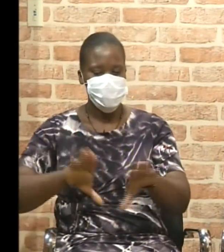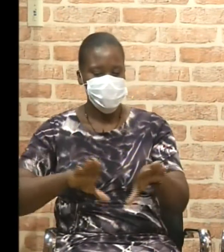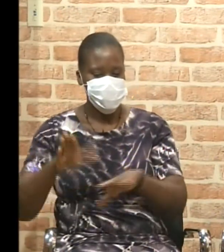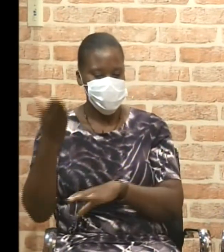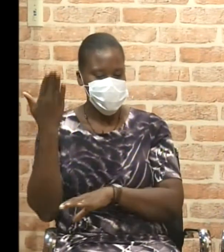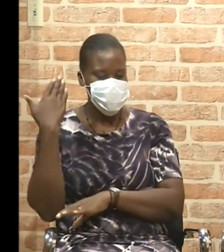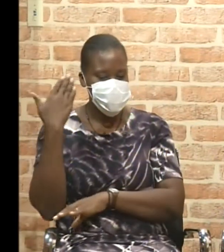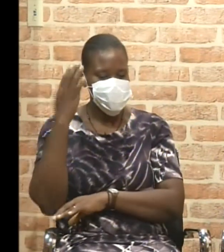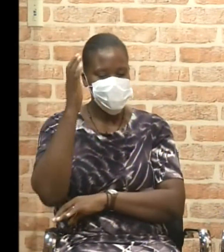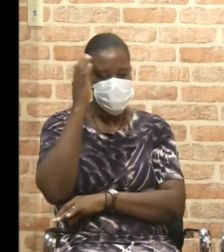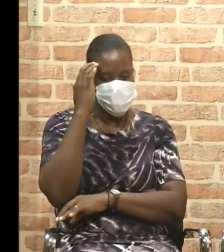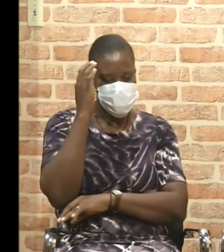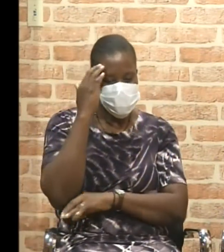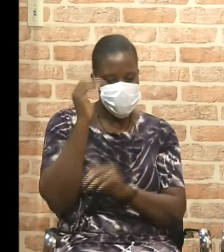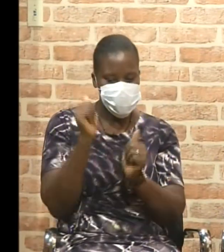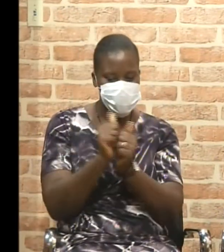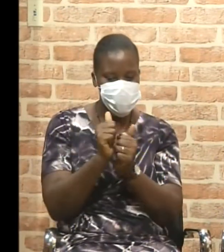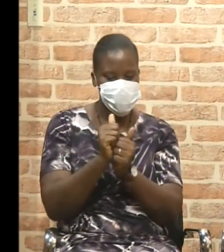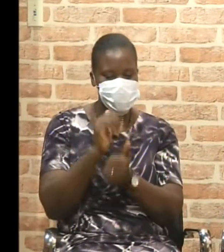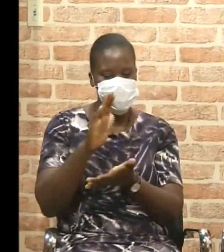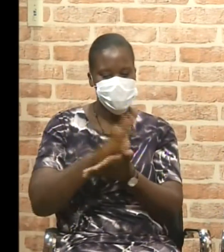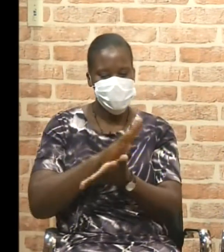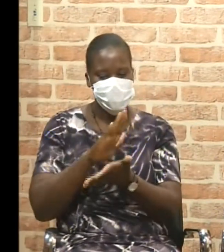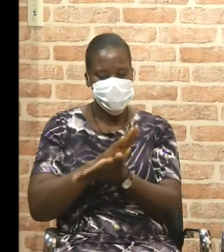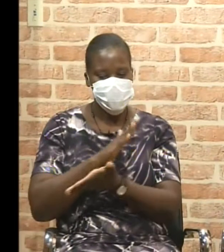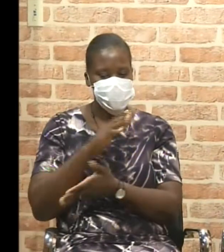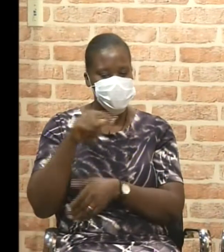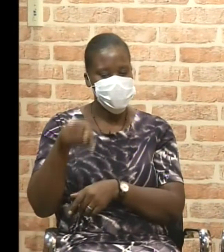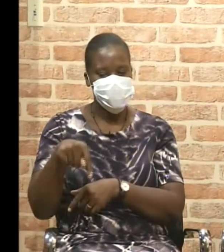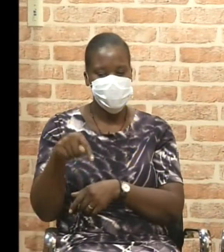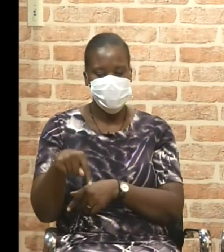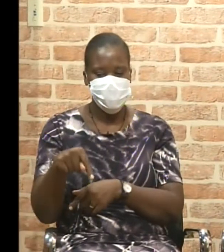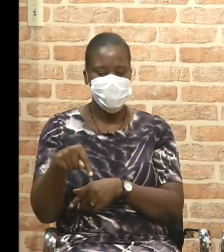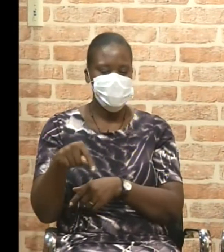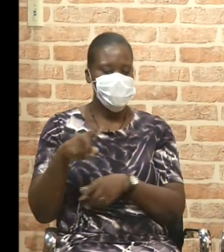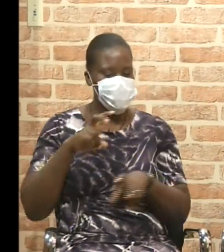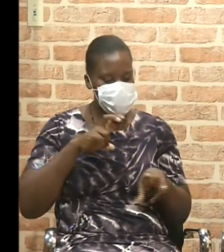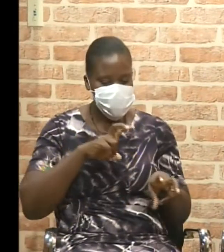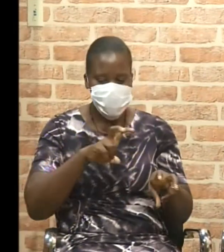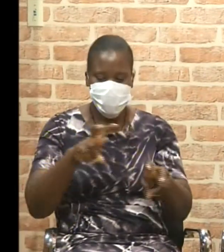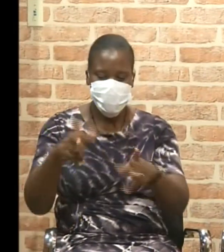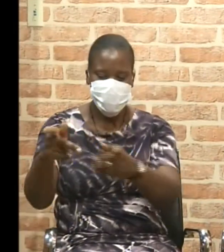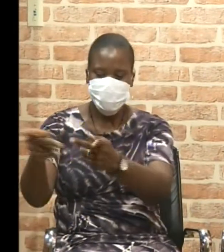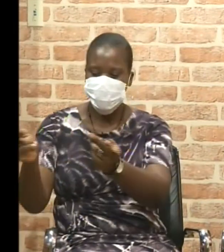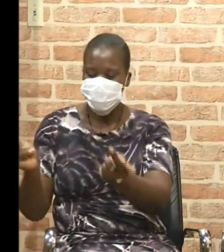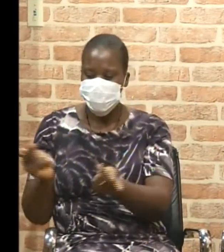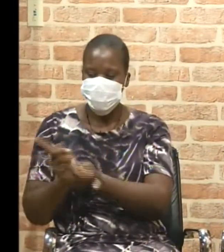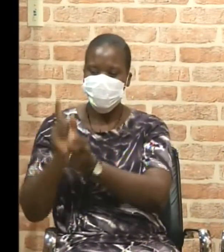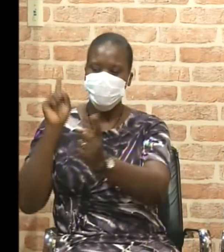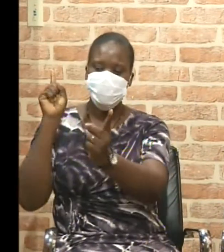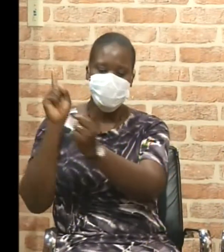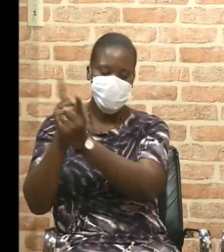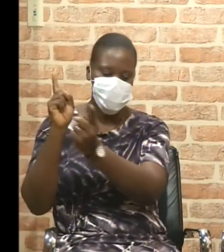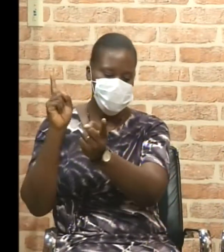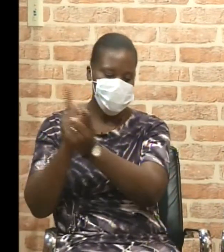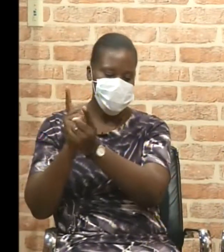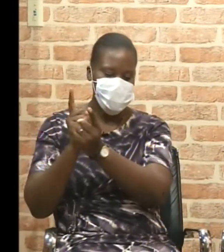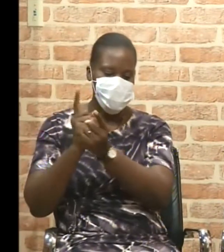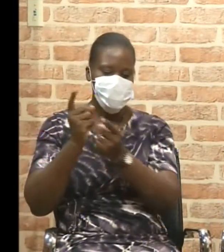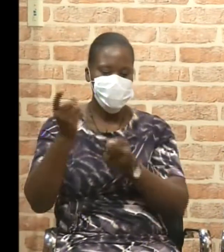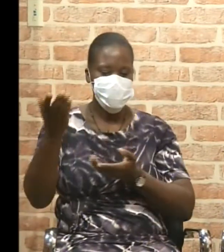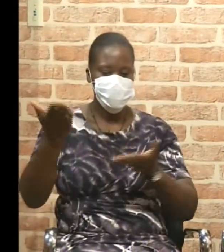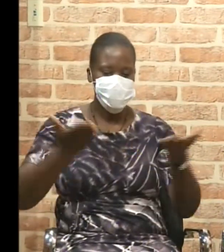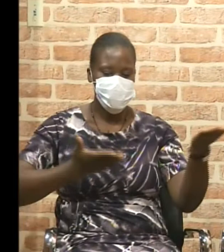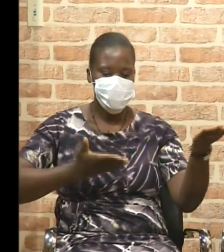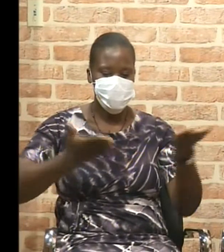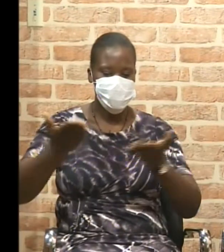faisons connaissance avec deux dossiers qui étaient là. Et puis, fait état des lieux et tout. Nous rencontrer des chefs service, chefs unité,